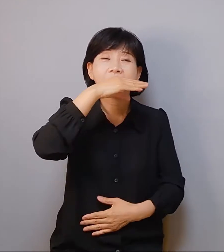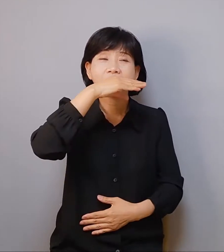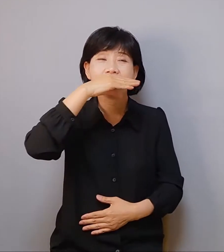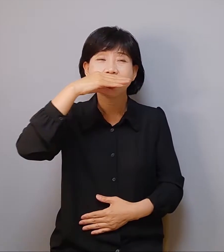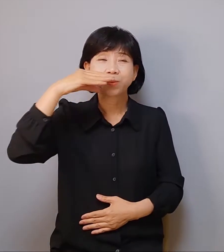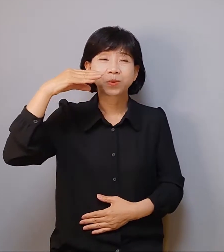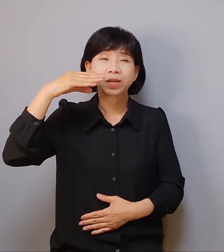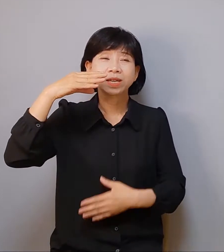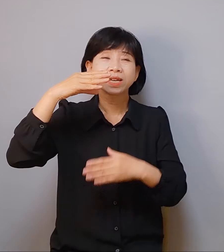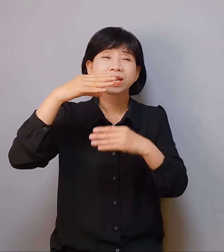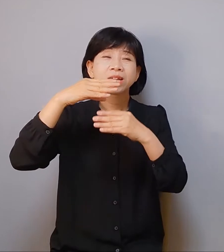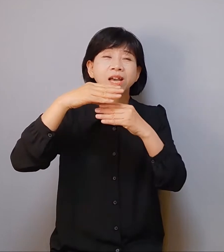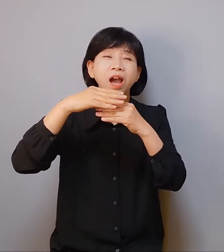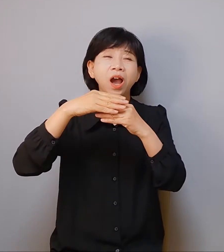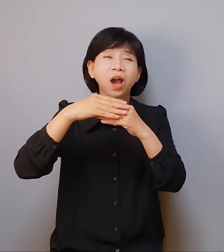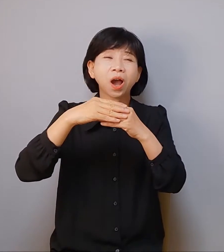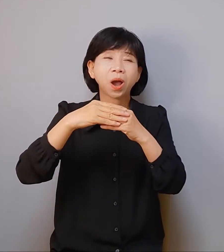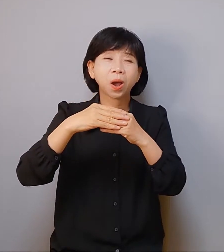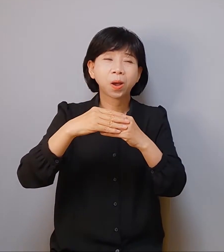왕의